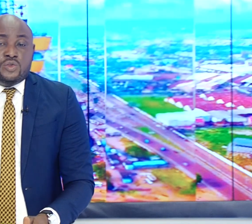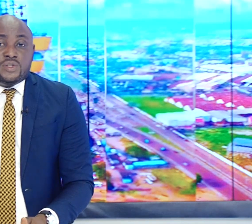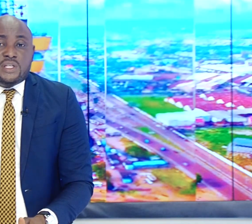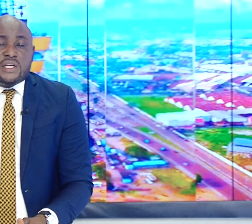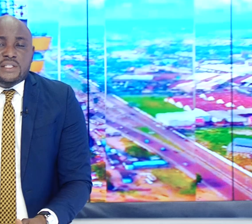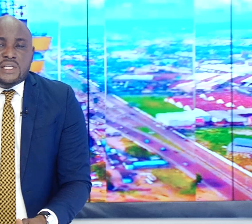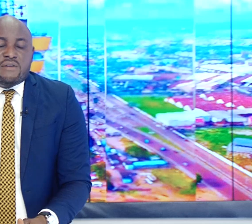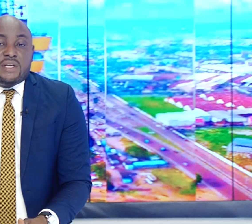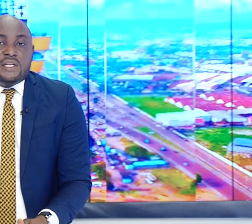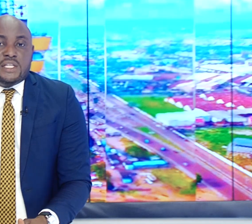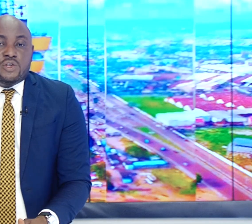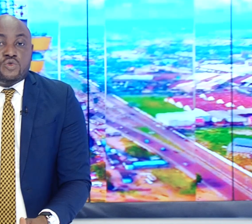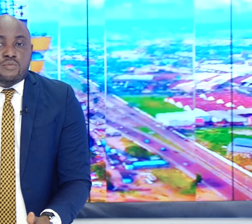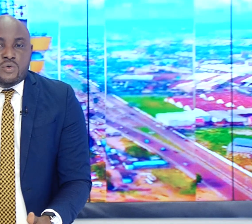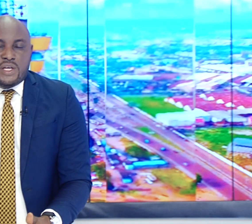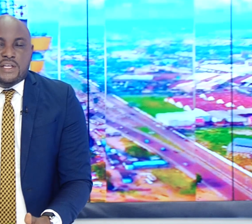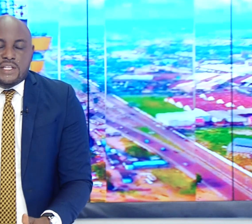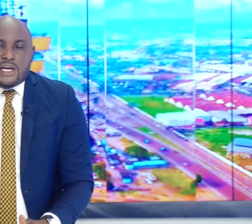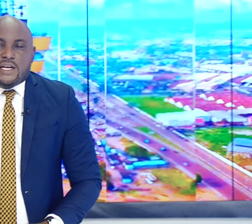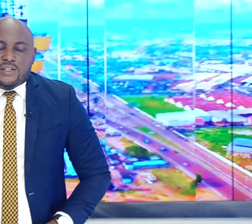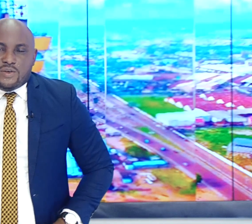dossier réalisé avec un ingénieur sourd mioué il y a quatre ans.